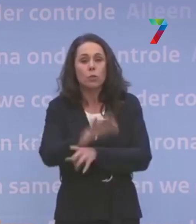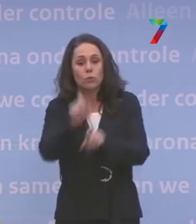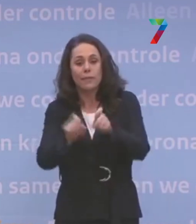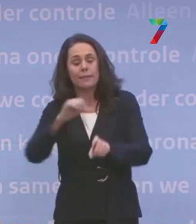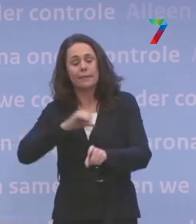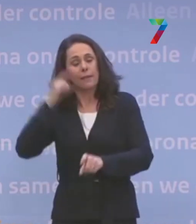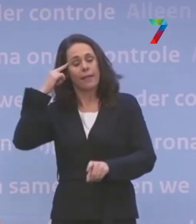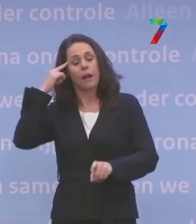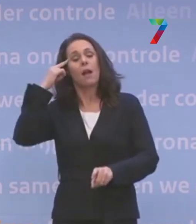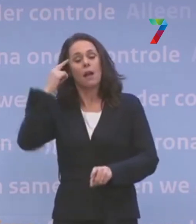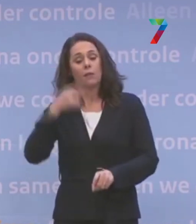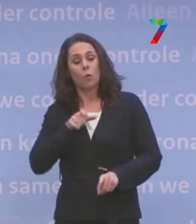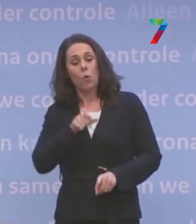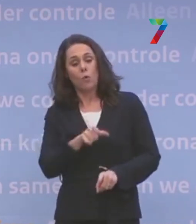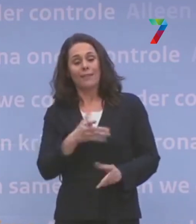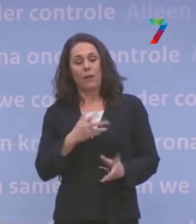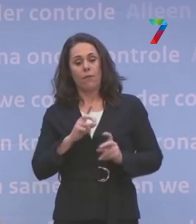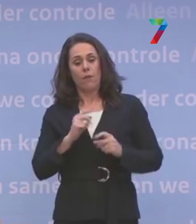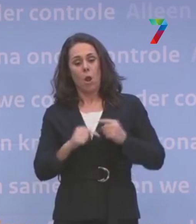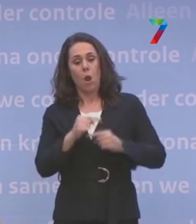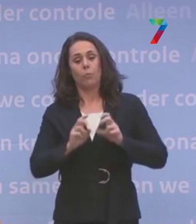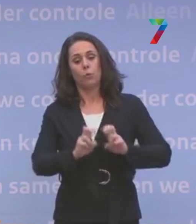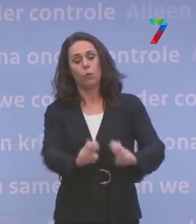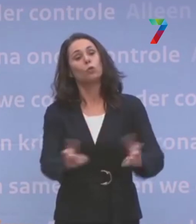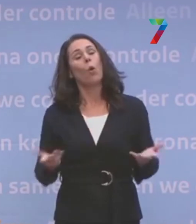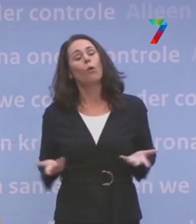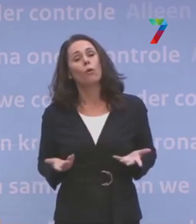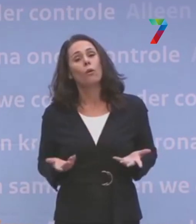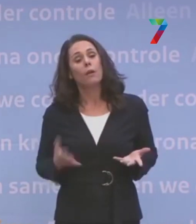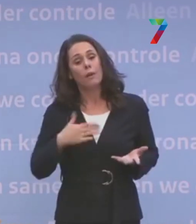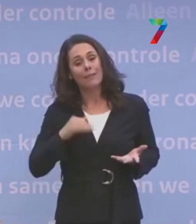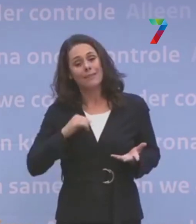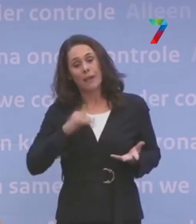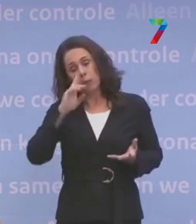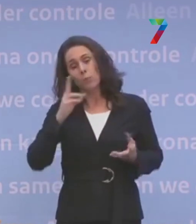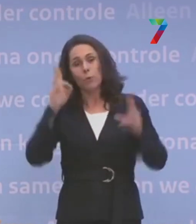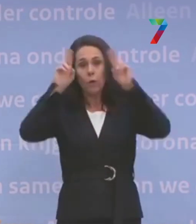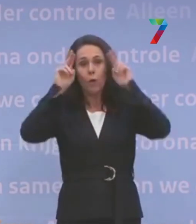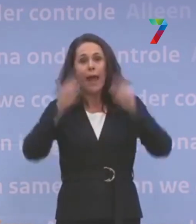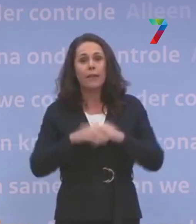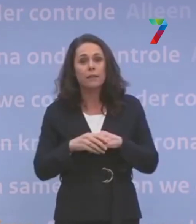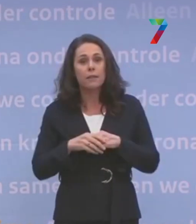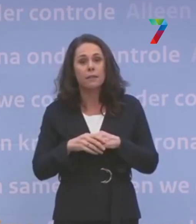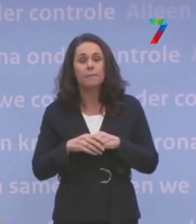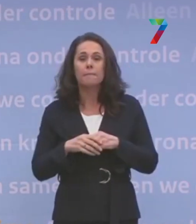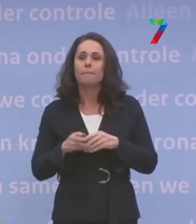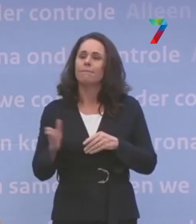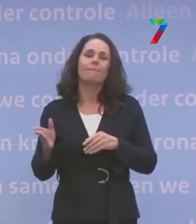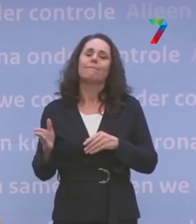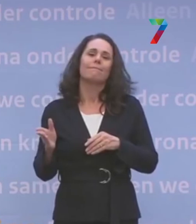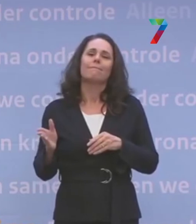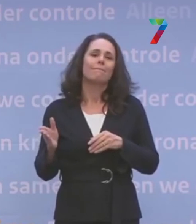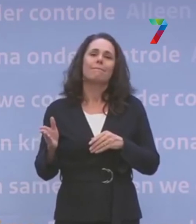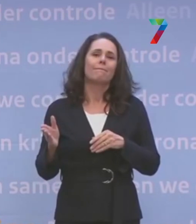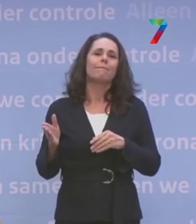idee, wij worden hier onderdeel van een lopend onderzoek. Wij moeten wederom dienen als proefkonijn. Nee, dat zou ik zo niet voelen. Kijk, want op dat moment was